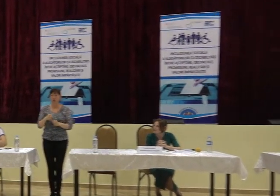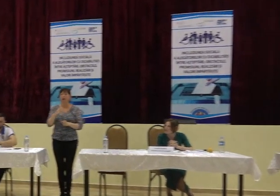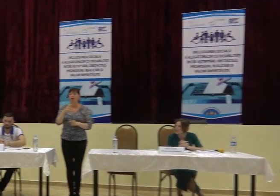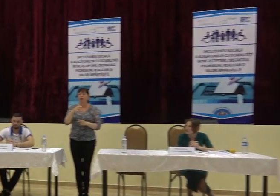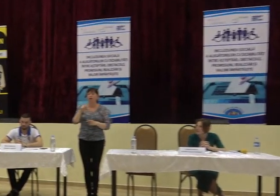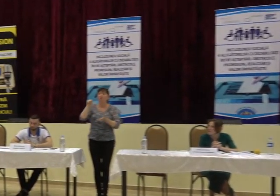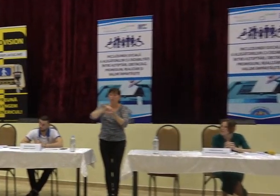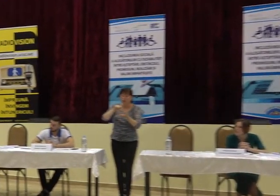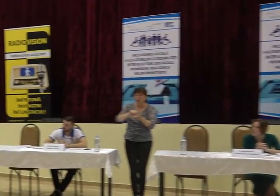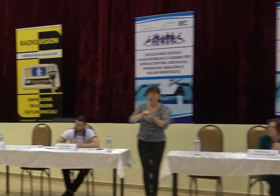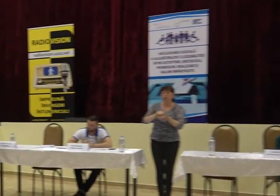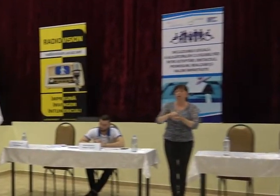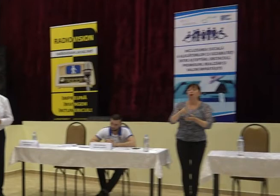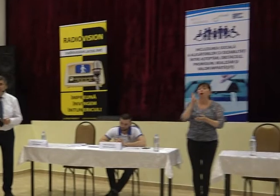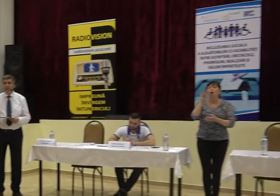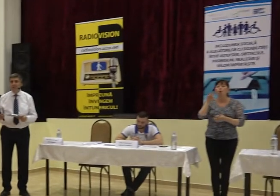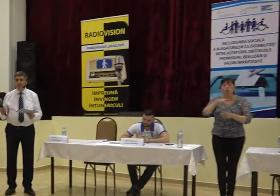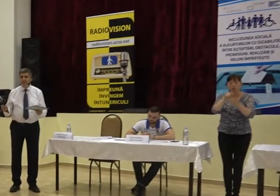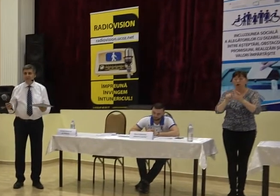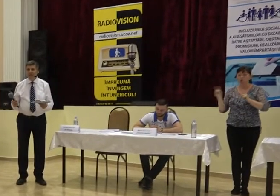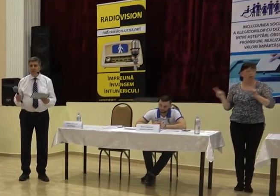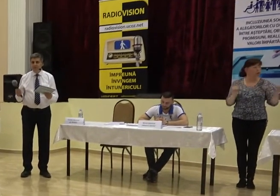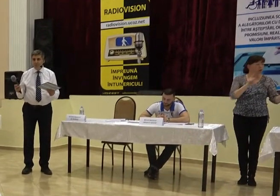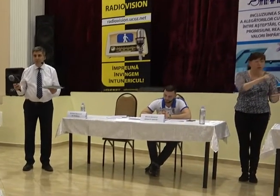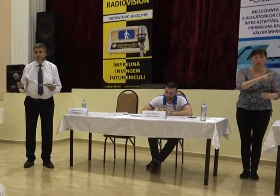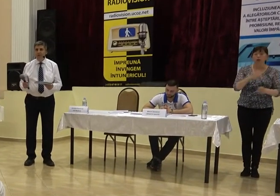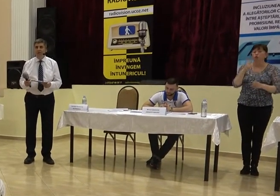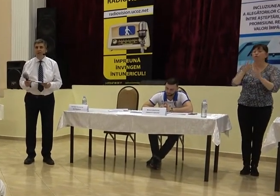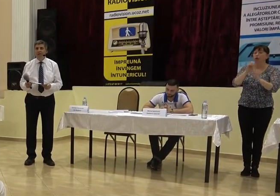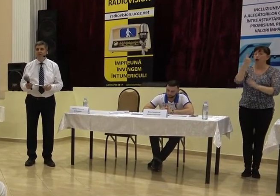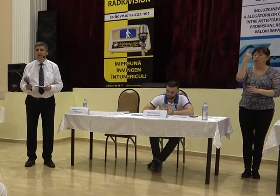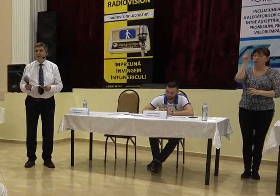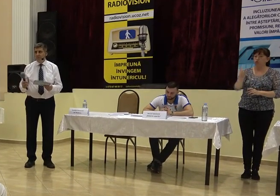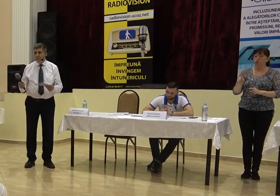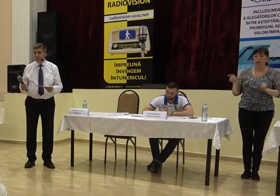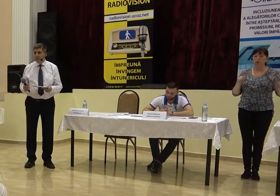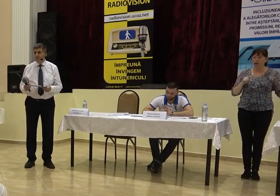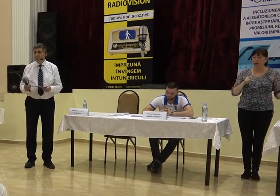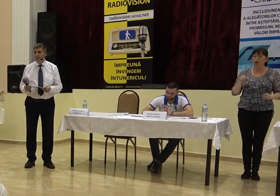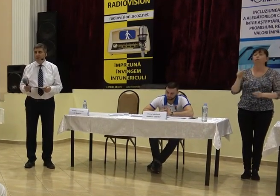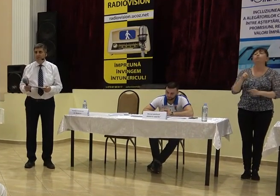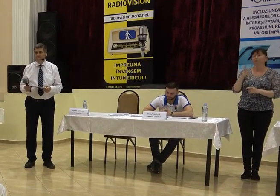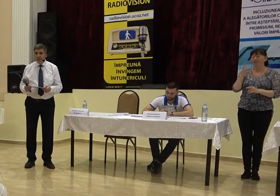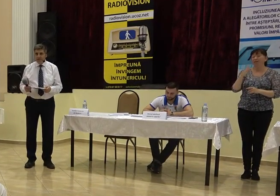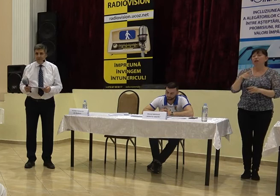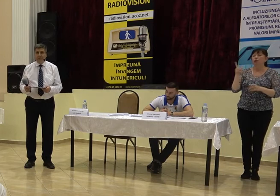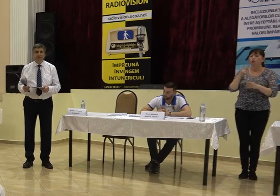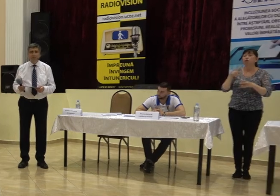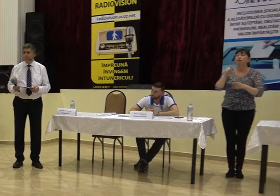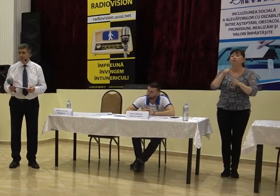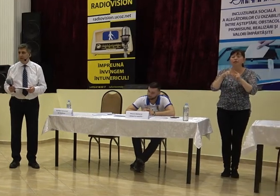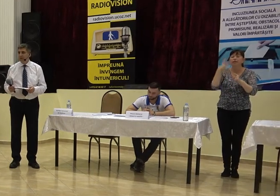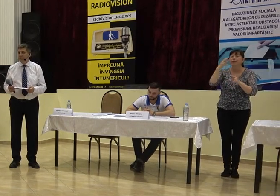spuneți pentru cine, cui este adresată întrebarea, deci trebuie să alegeți un singur candidat, să vă formulați întrebarea în 30